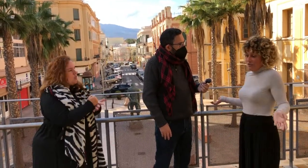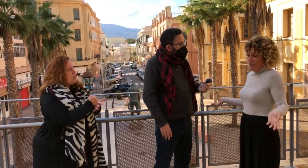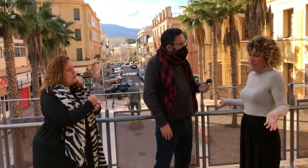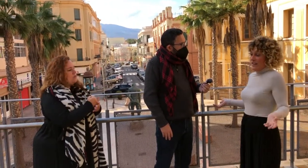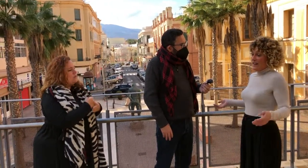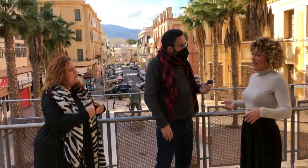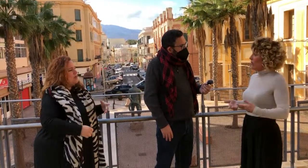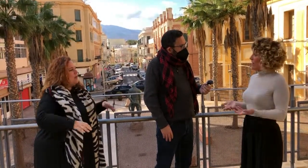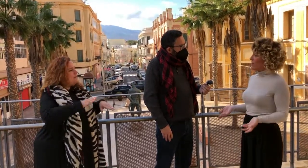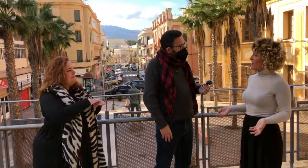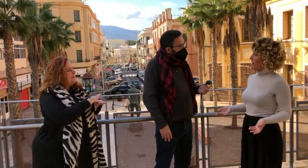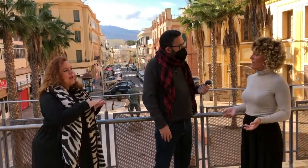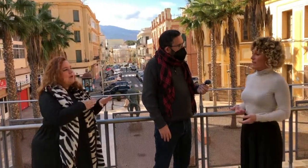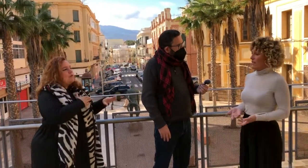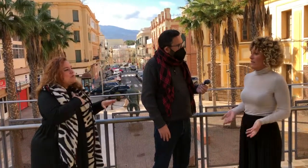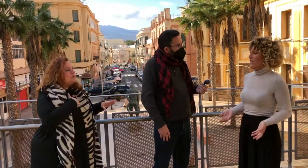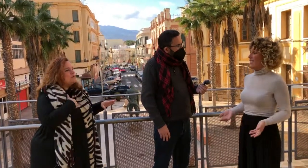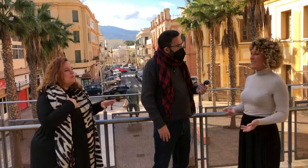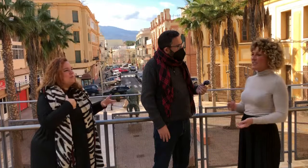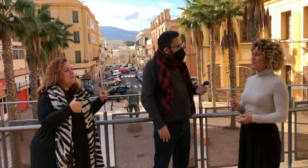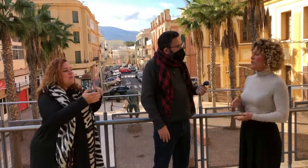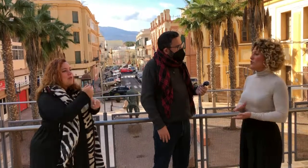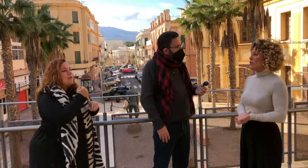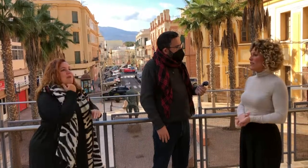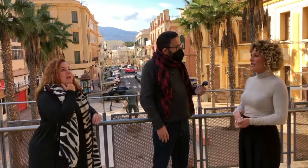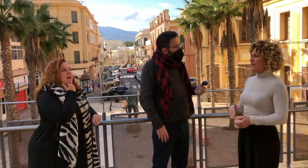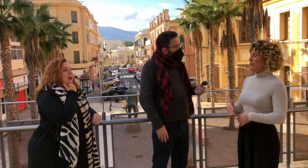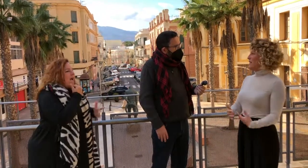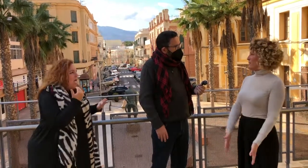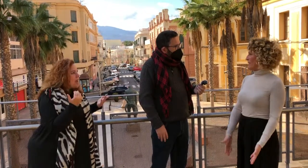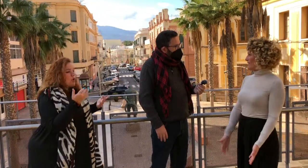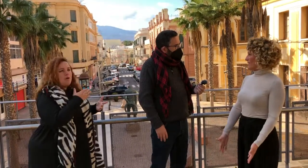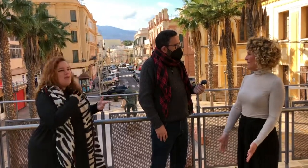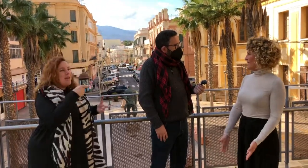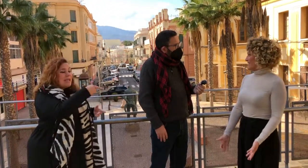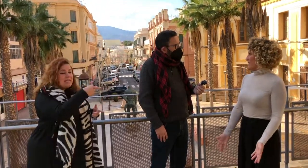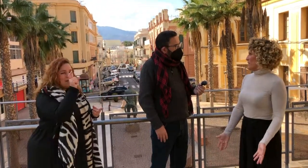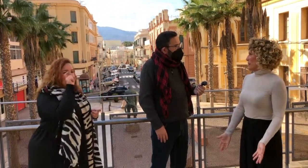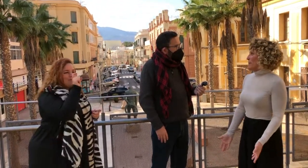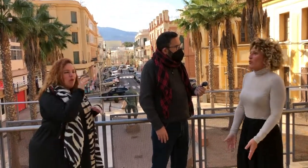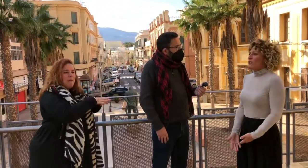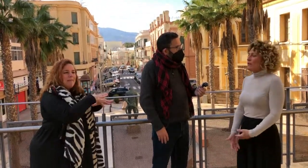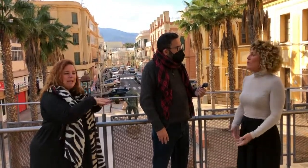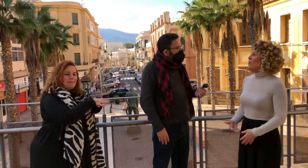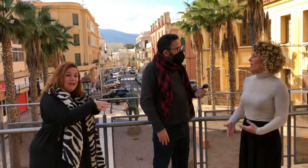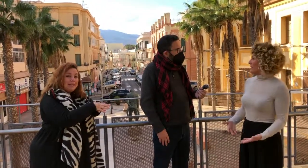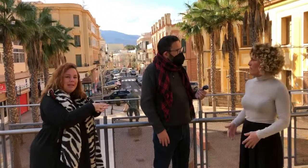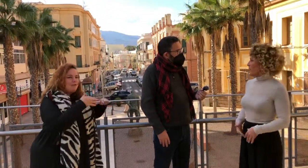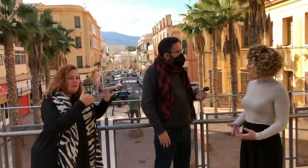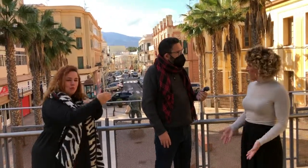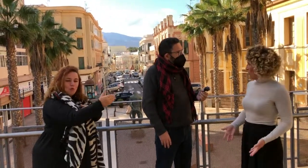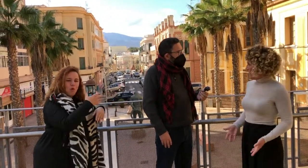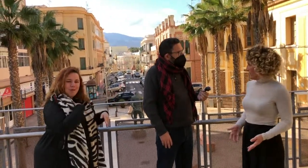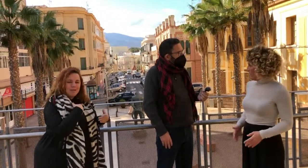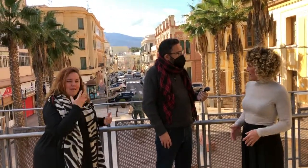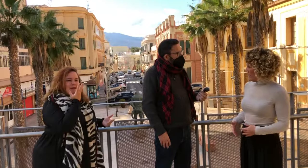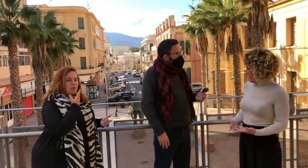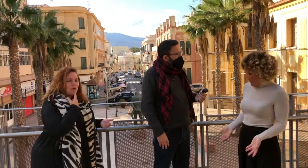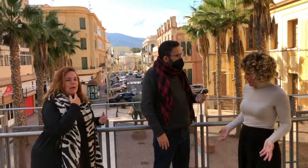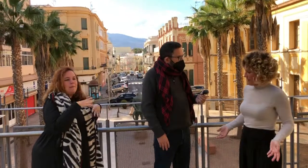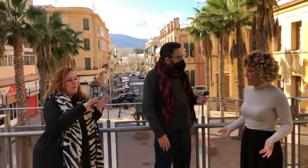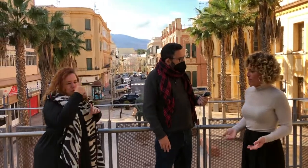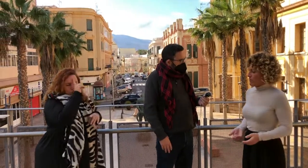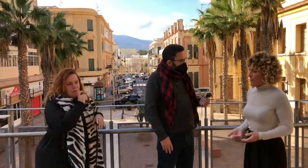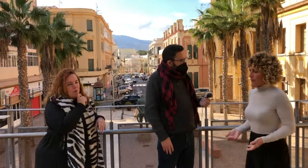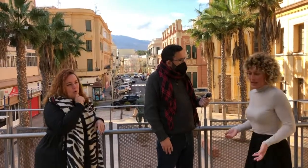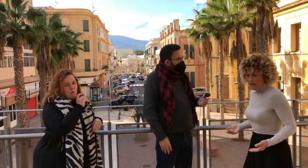de eso, de llegar a algo en la vida, de querer ser profesora de matemática, pero no sabe cómo lo hace, pero le da igual.